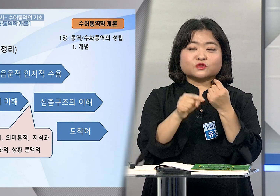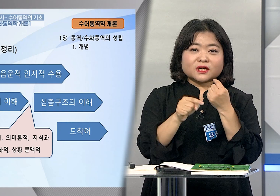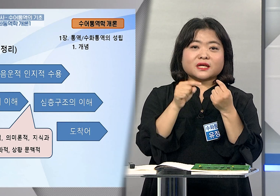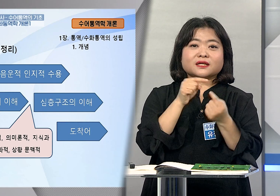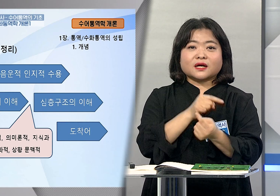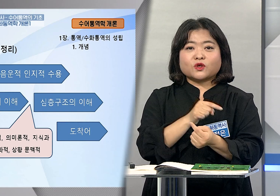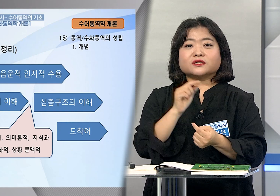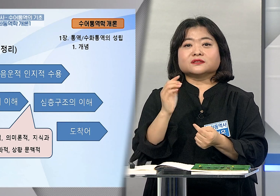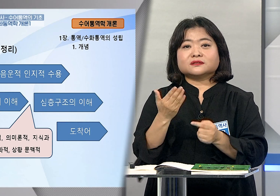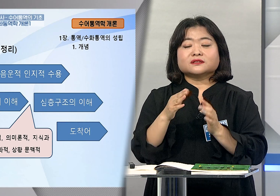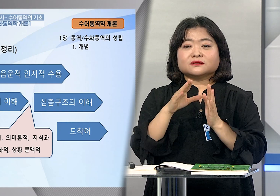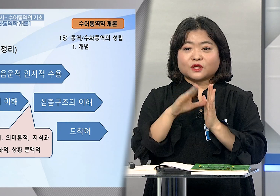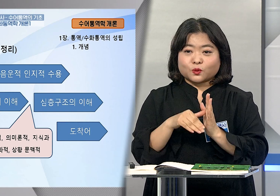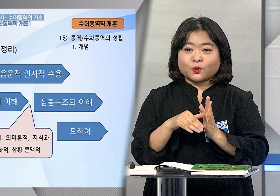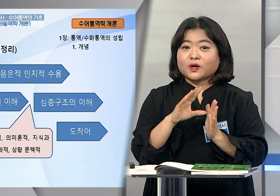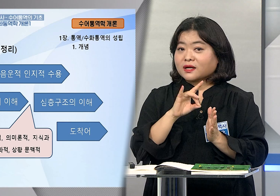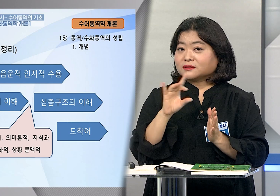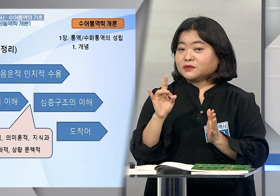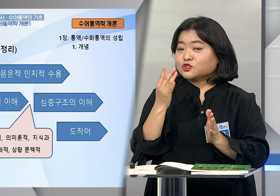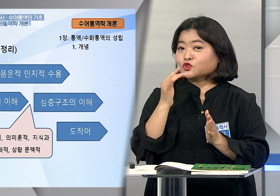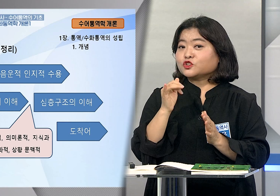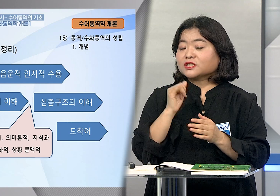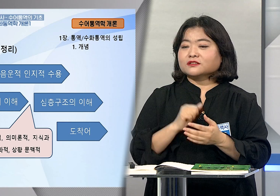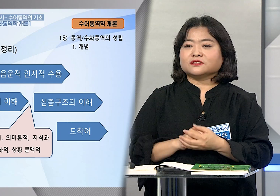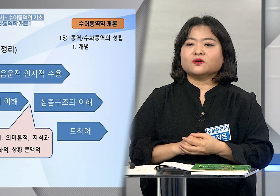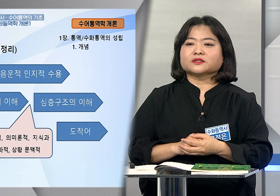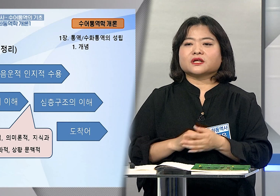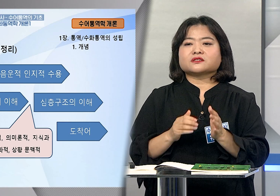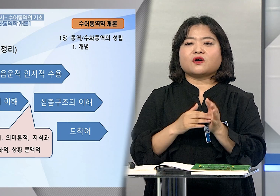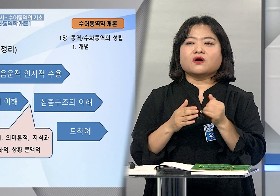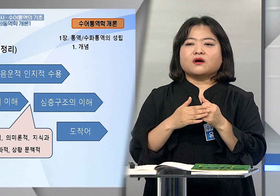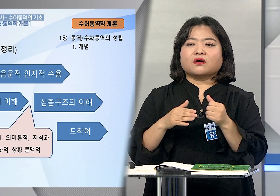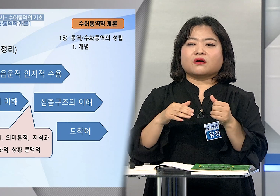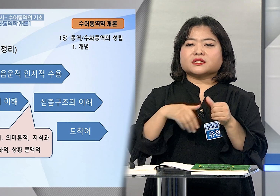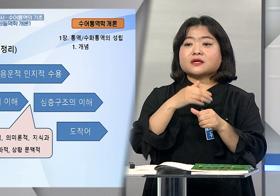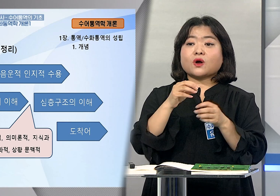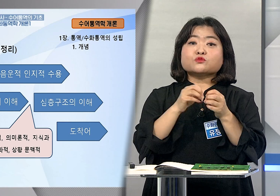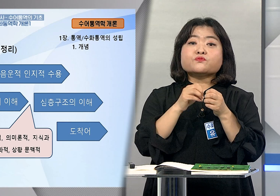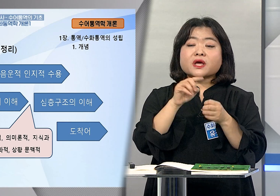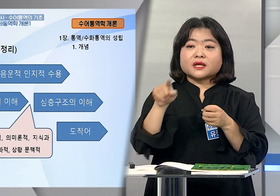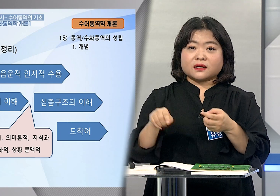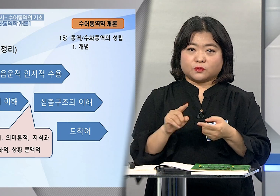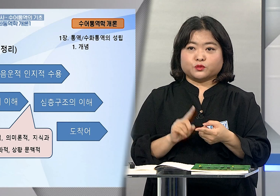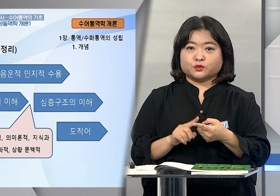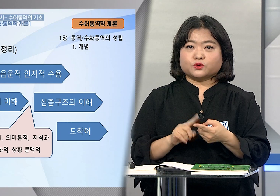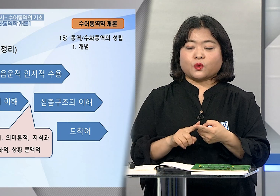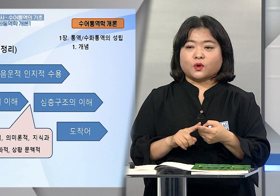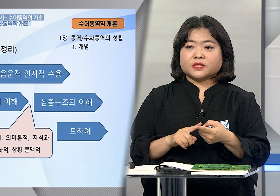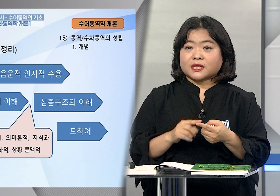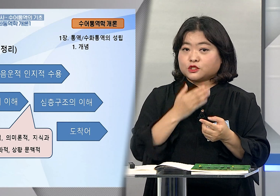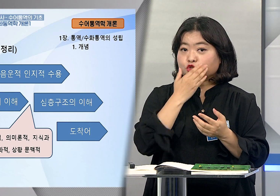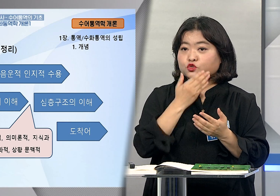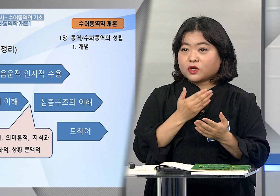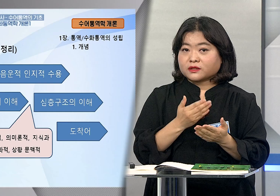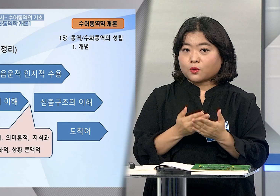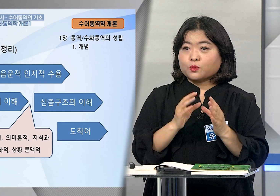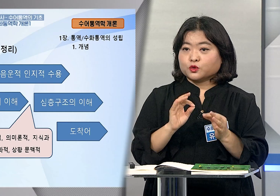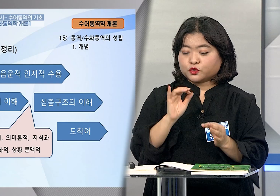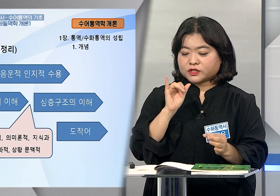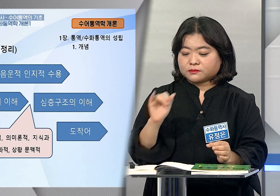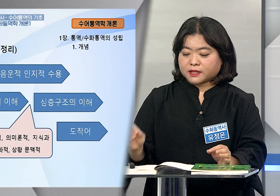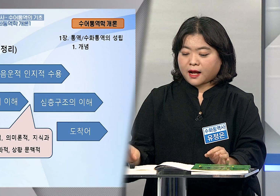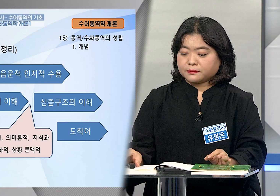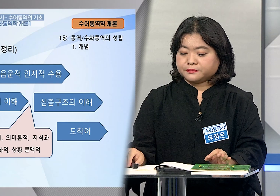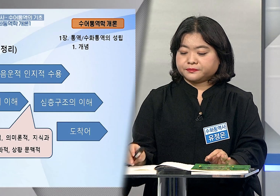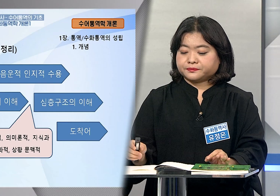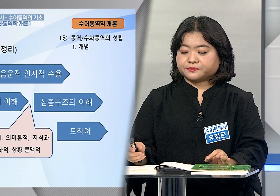이제 엉뚱한 얘기가 되는 때도 가끔 있을 수도 있거든요. 그래서 이 상황 문맥이라는 부분도 사실은 중요하다고 볼